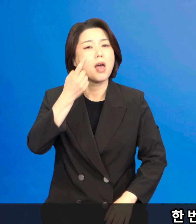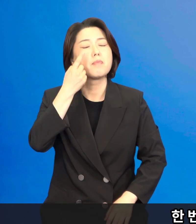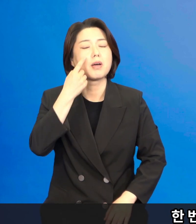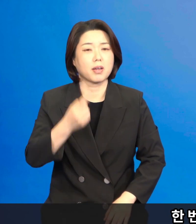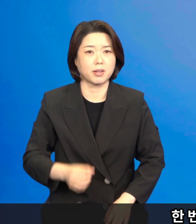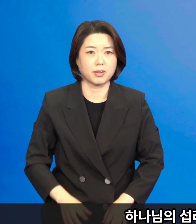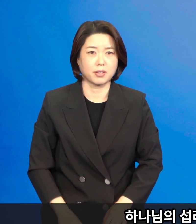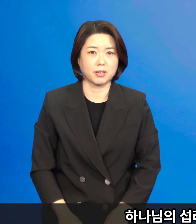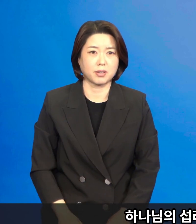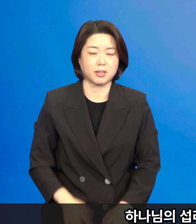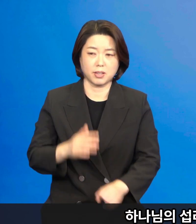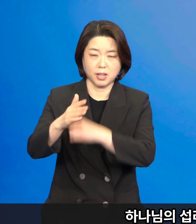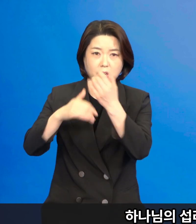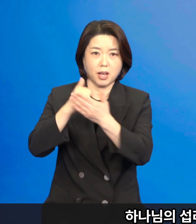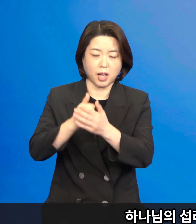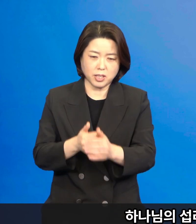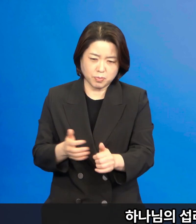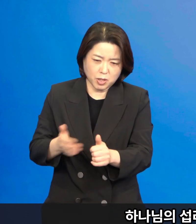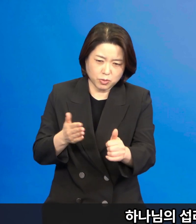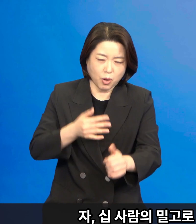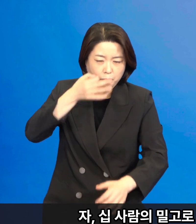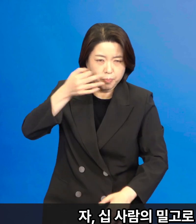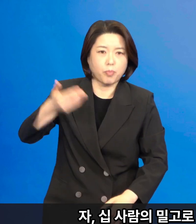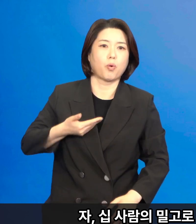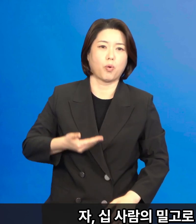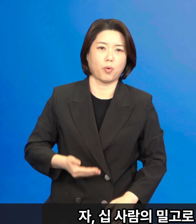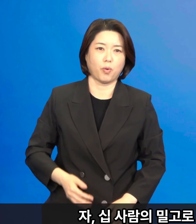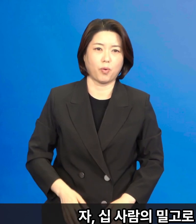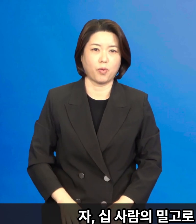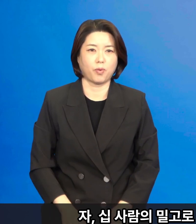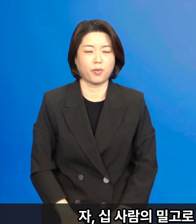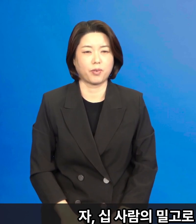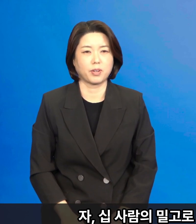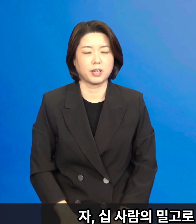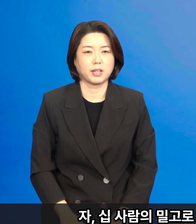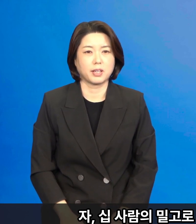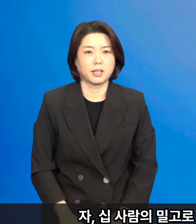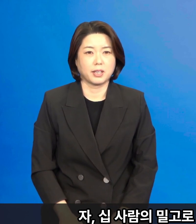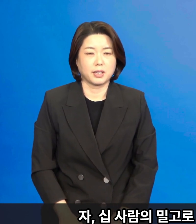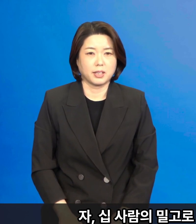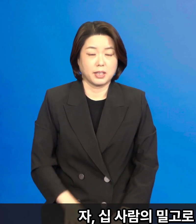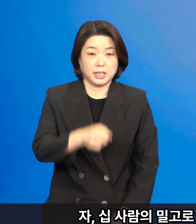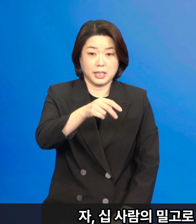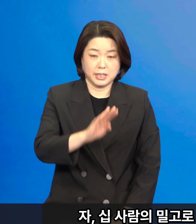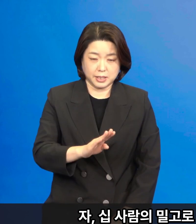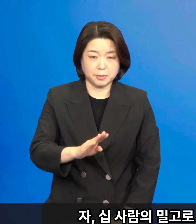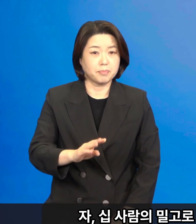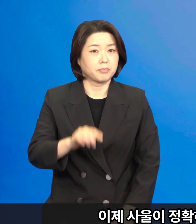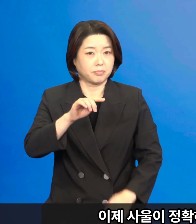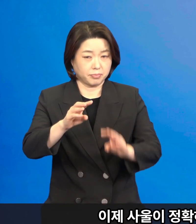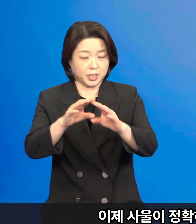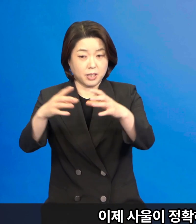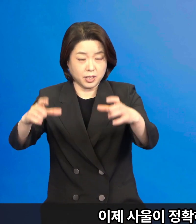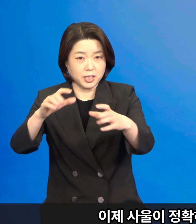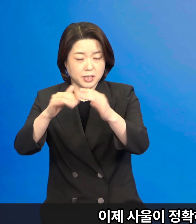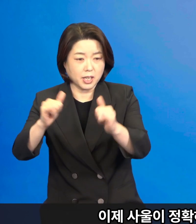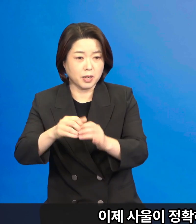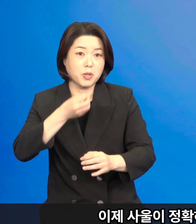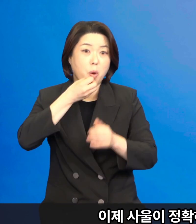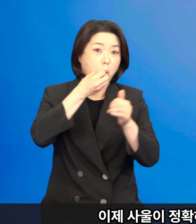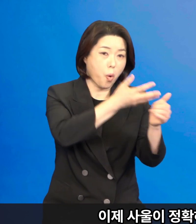해보시라고요. 하나님의 섭리를 보여주신다고요. 자, 10사람의 밀고로 지금 위기에 처했다고 했어요. 이제